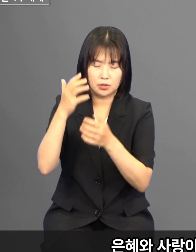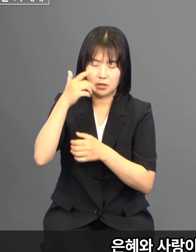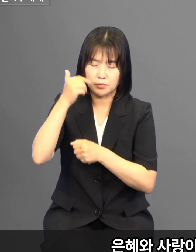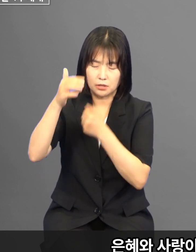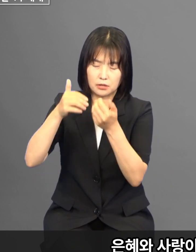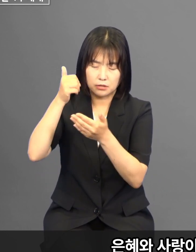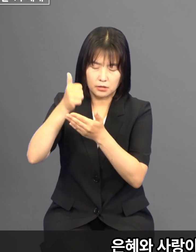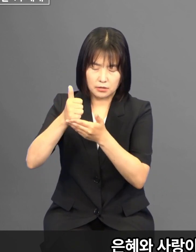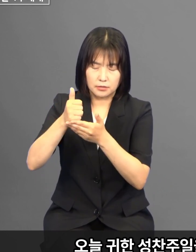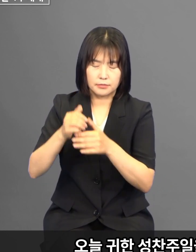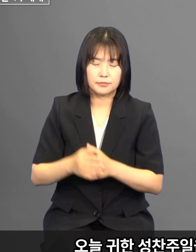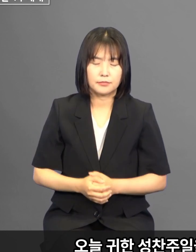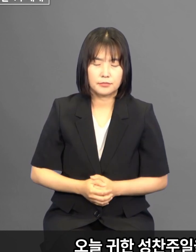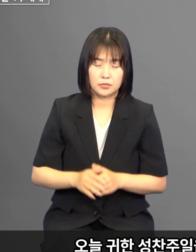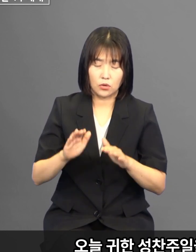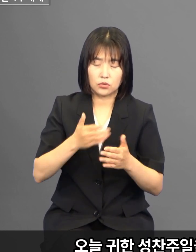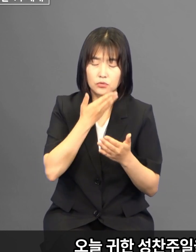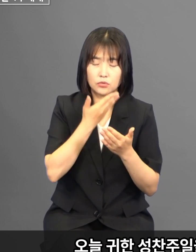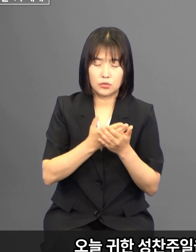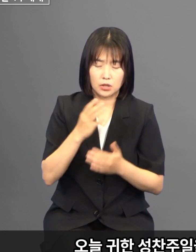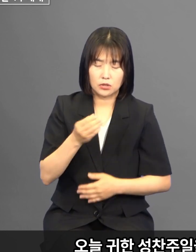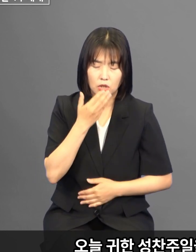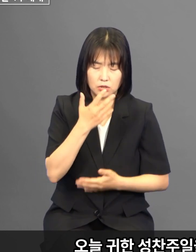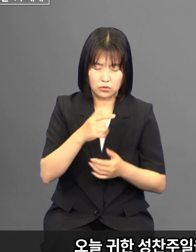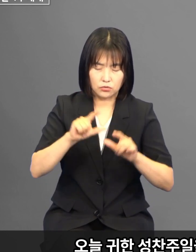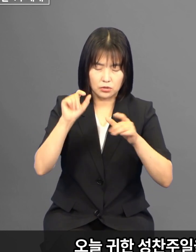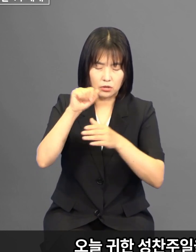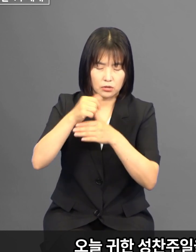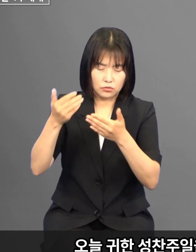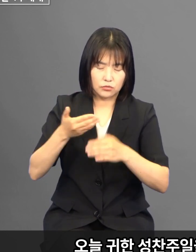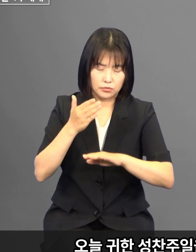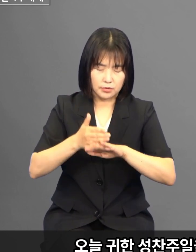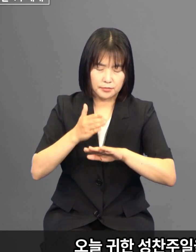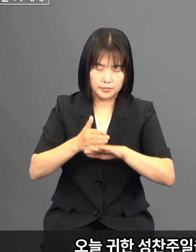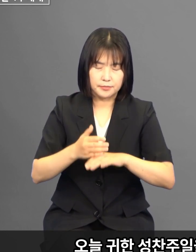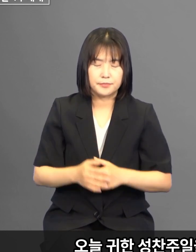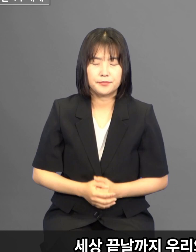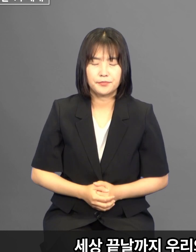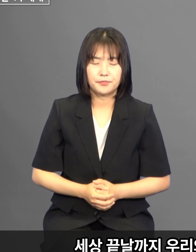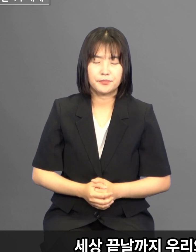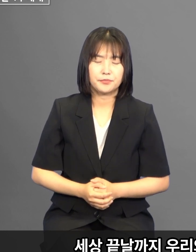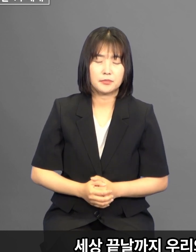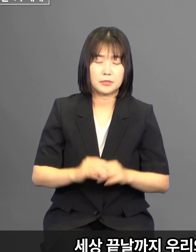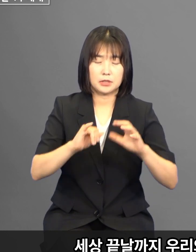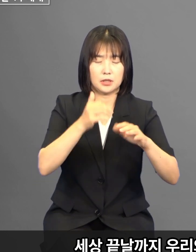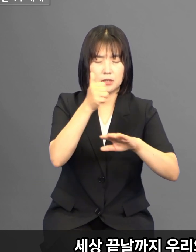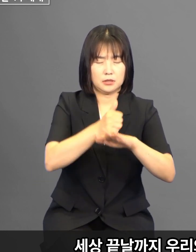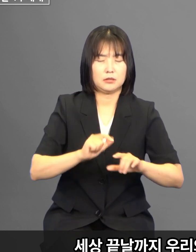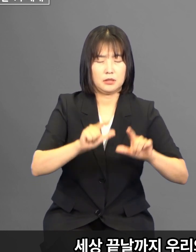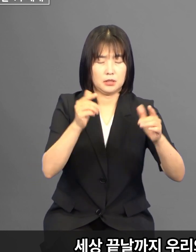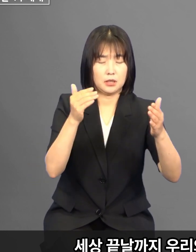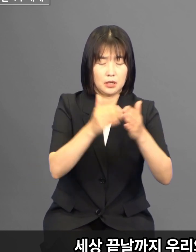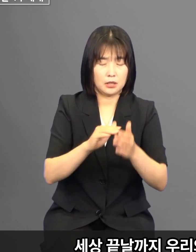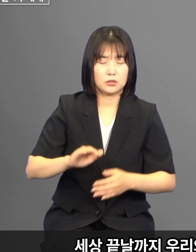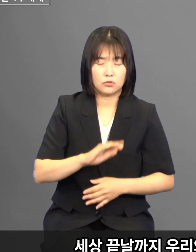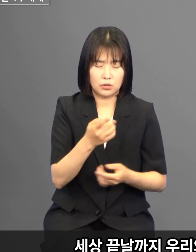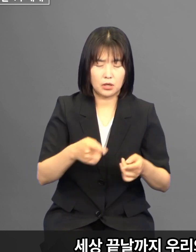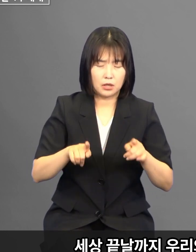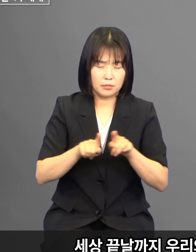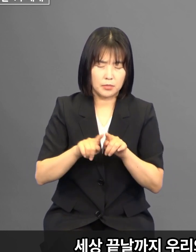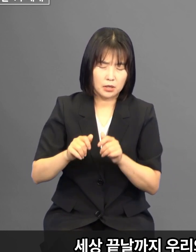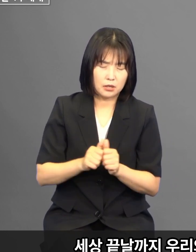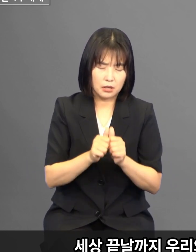아버지 하나님, 오늘 귀한 성찬주를 허락해 주심에 감사드립니다. 세상 끝날까지 우리와 함께